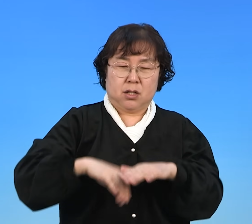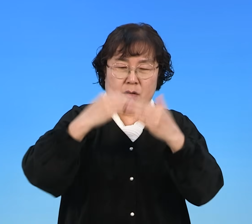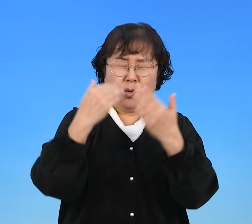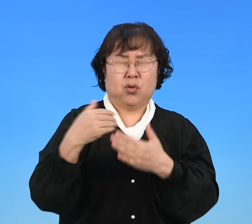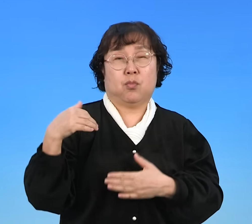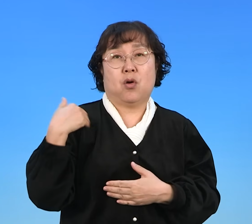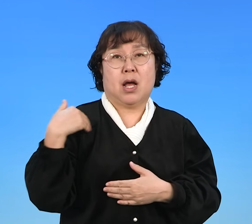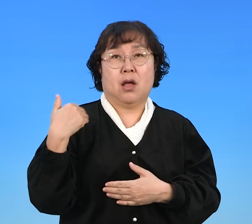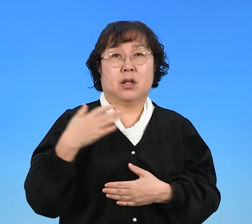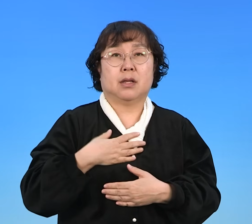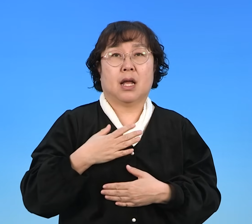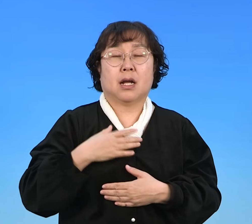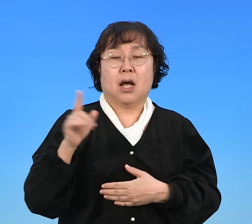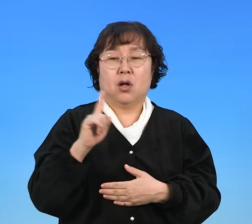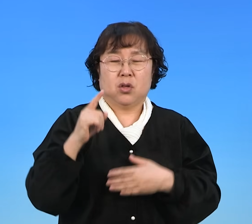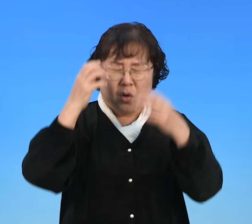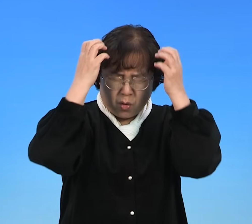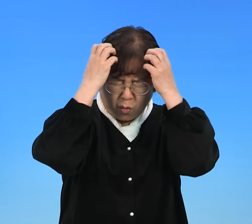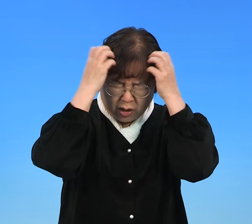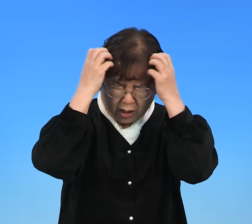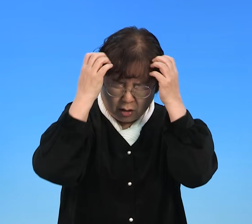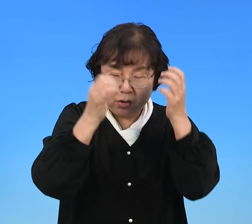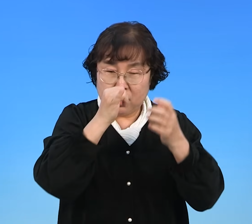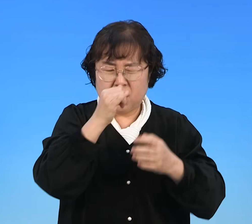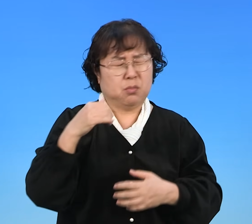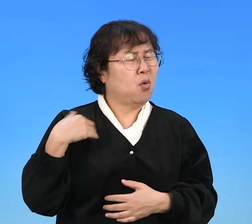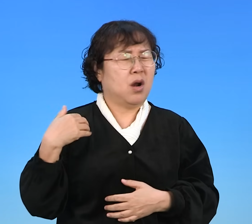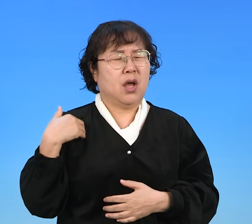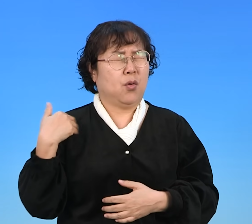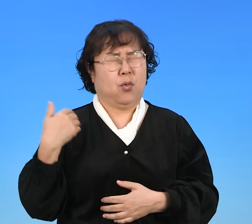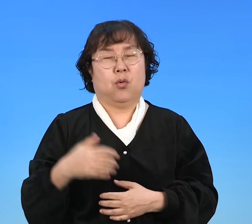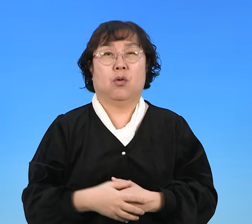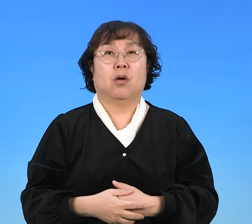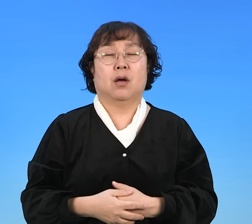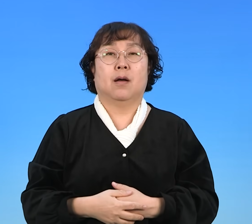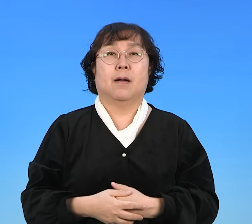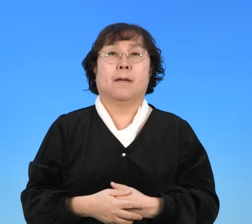자식들은 다 몰라요, 내가 어떤 고생을 하고 있는지.